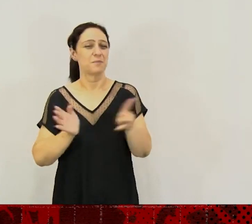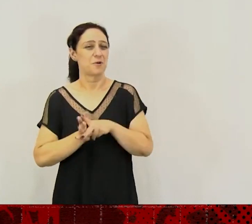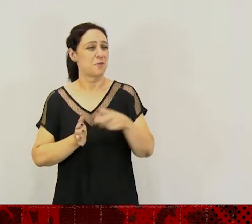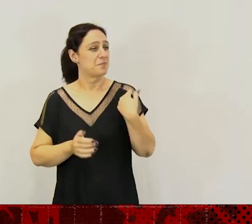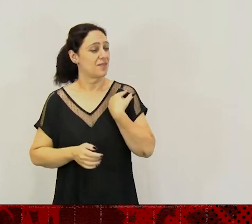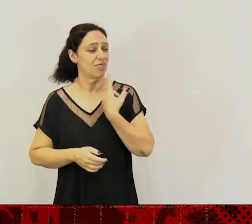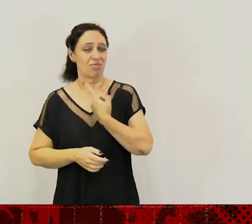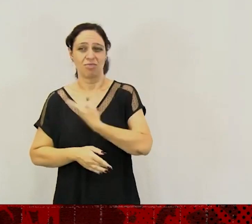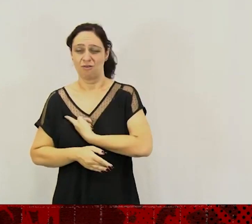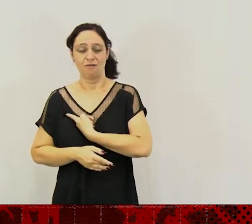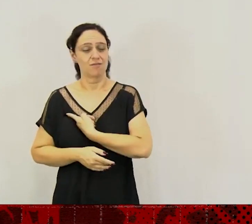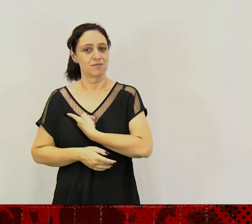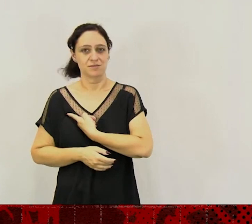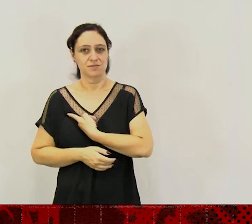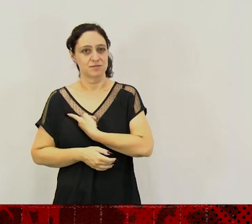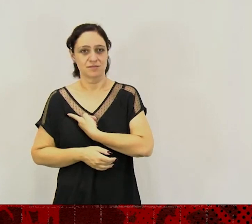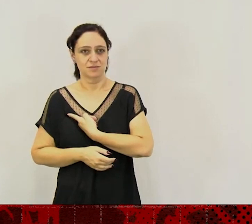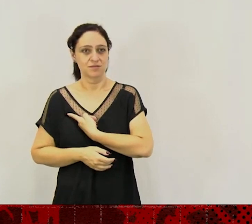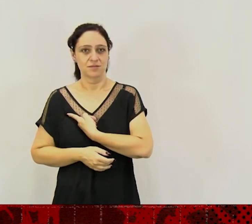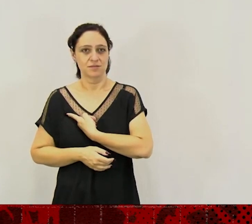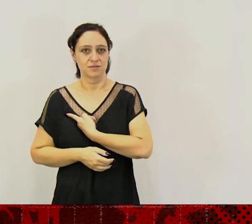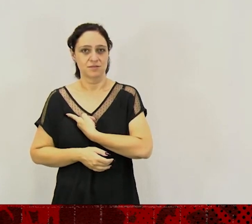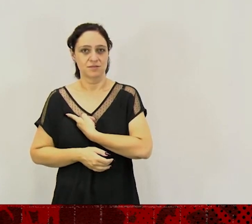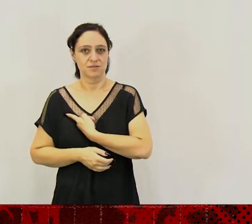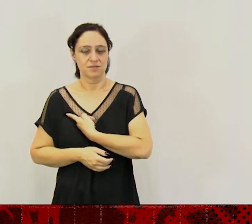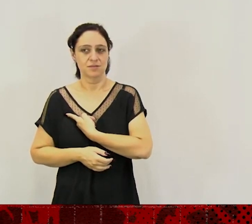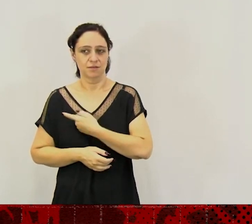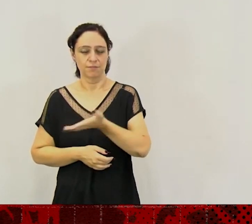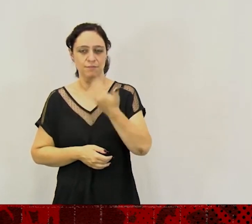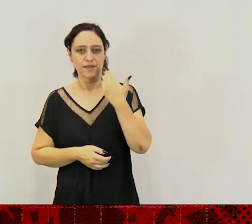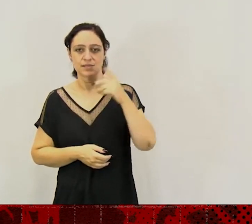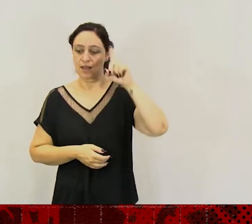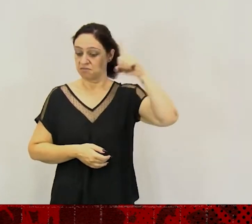passado que o Senhor nos escolheu.